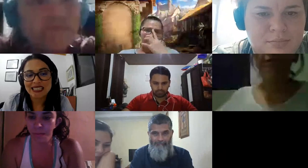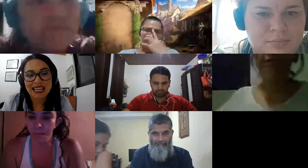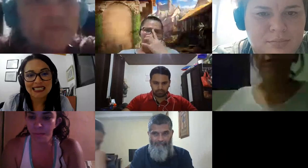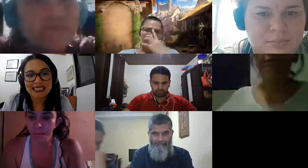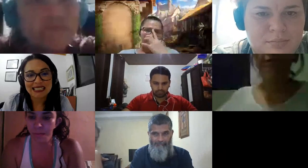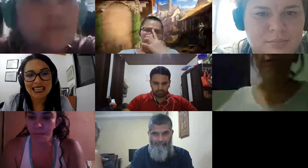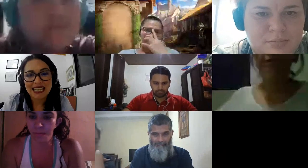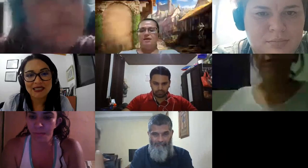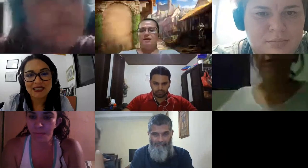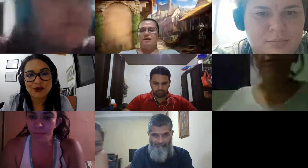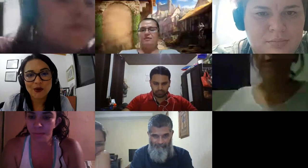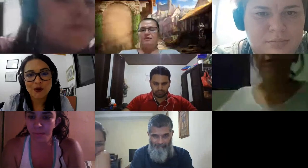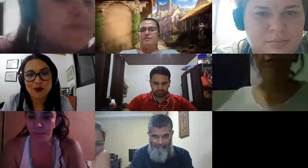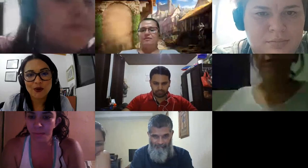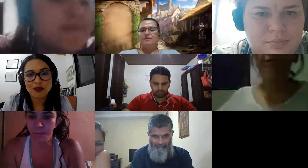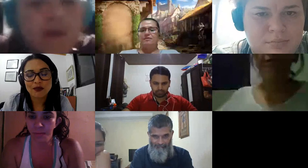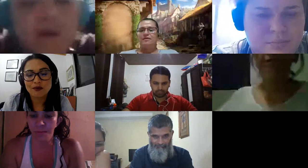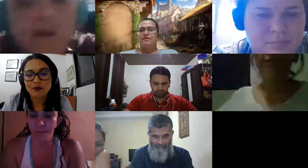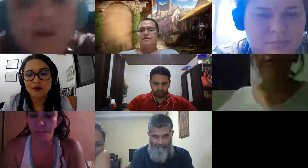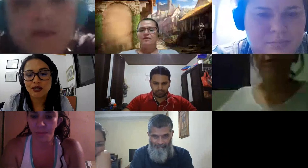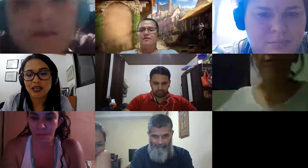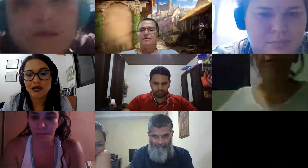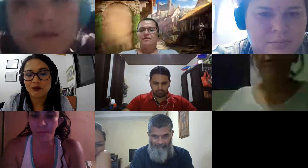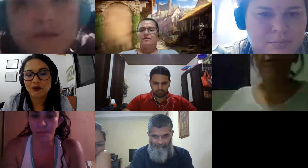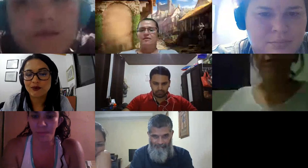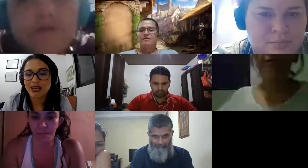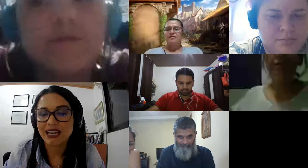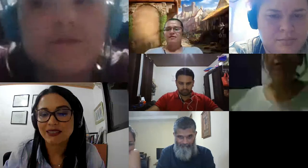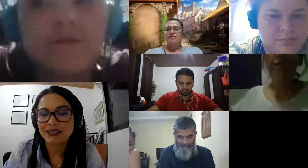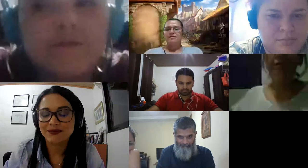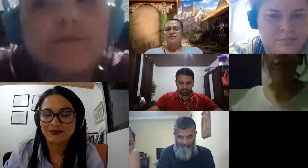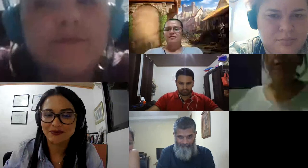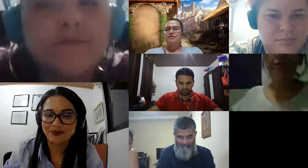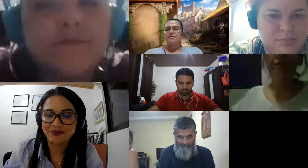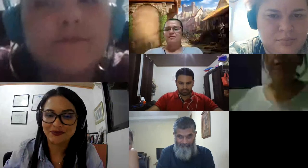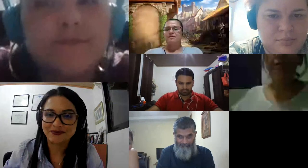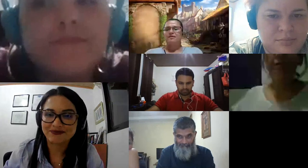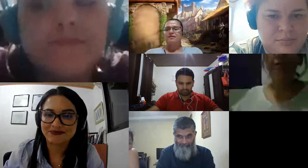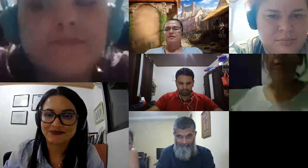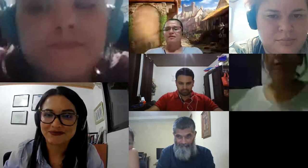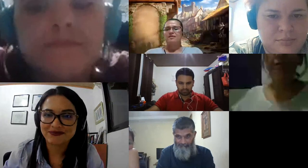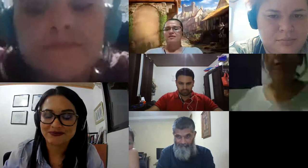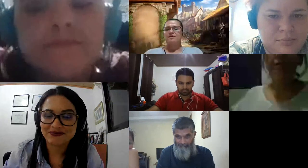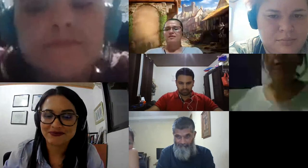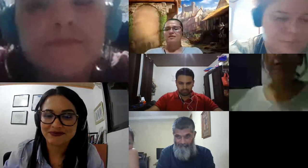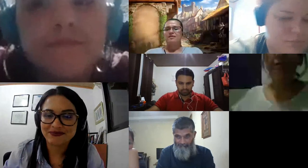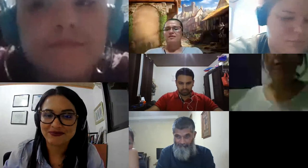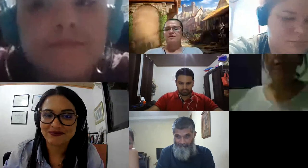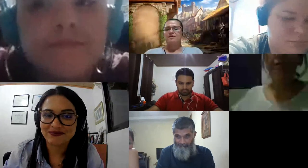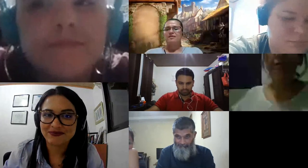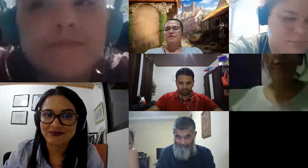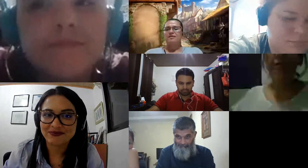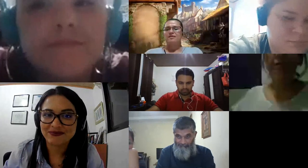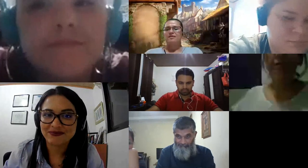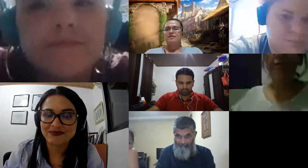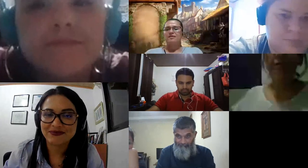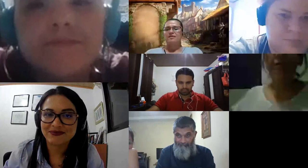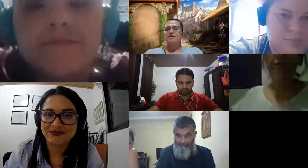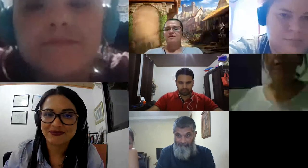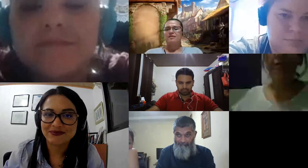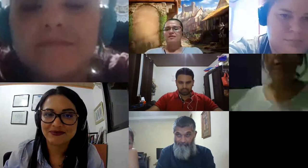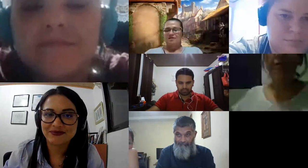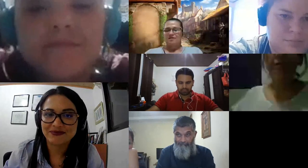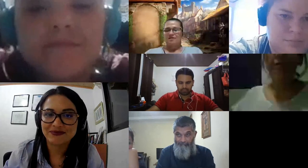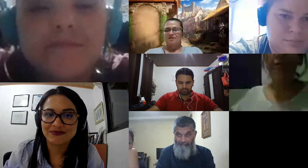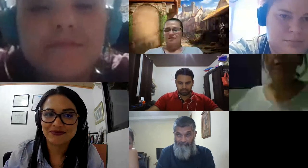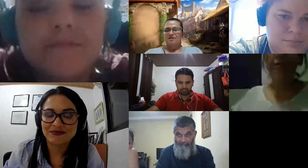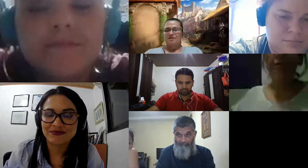las clases del ESCO, por ejemplo. Ari. Muchas gracias, Ivania. Sí,